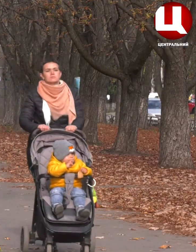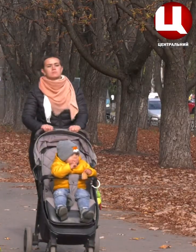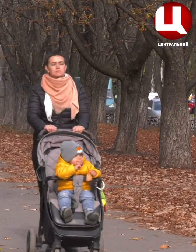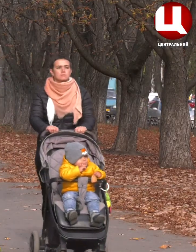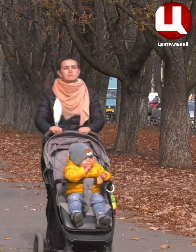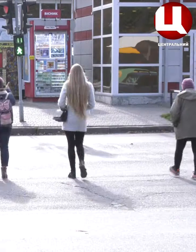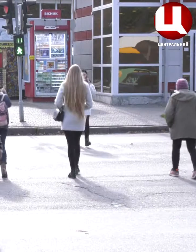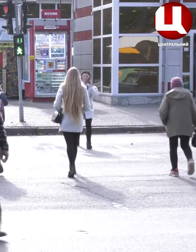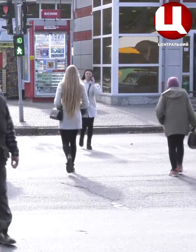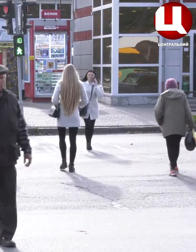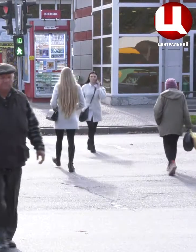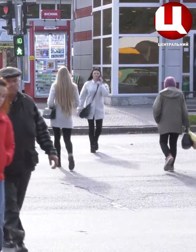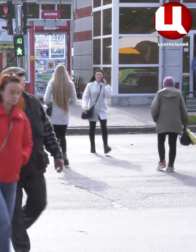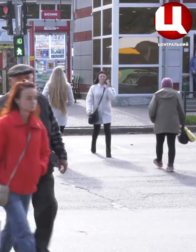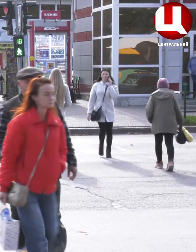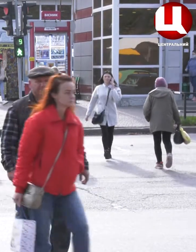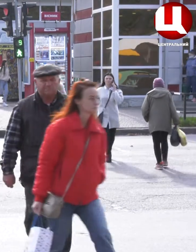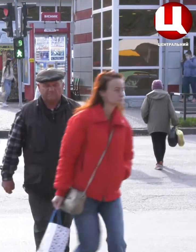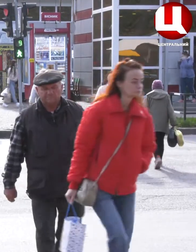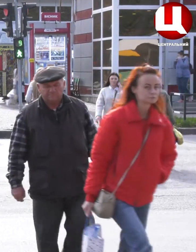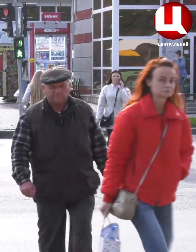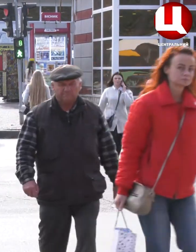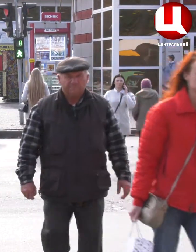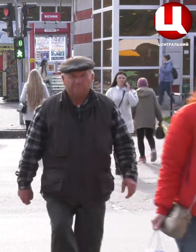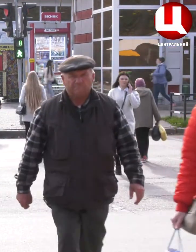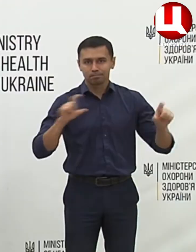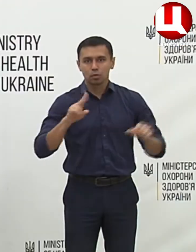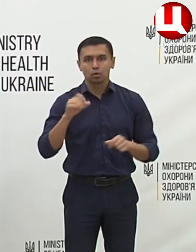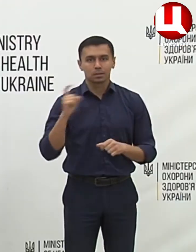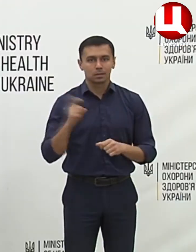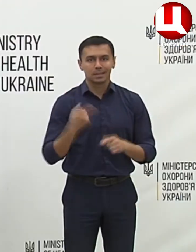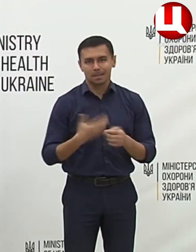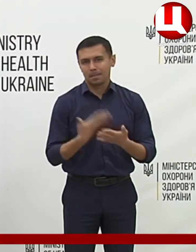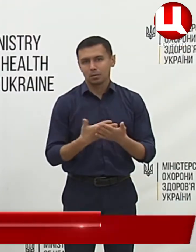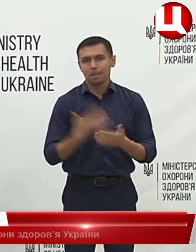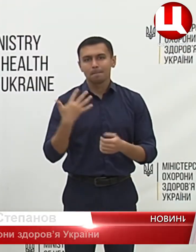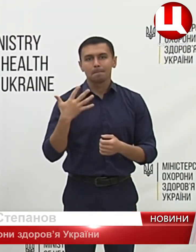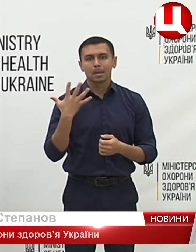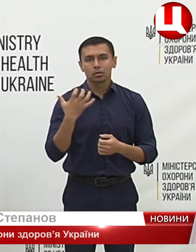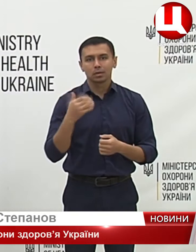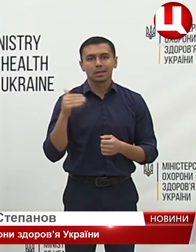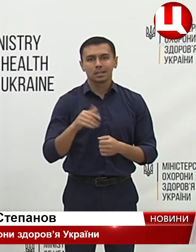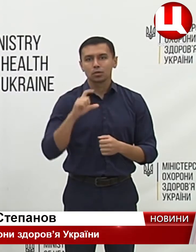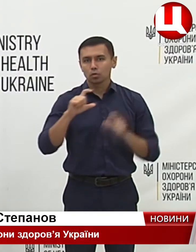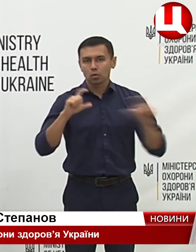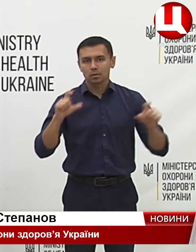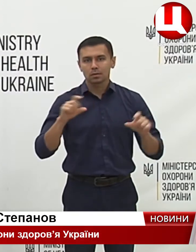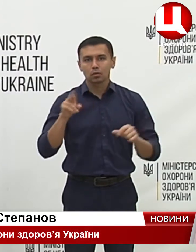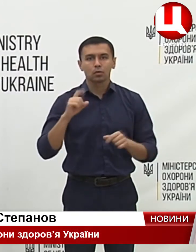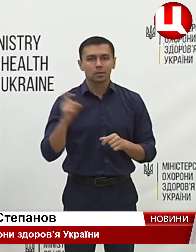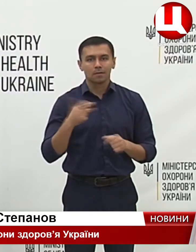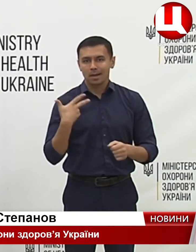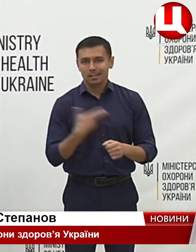протягом 2 місяців завезуть понад 650 тисяч вакцин від грипу. Це близько 500 тисяч доз